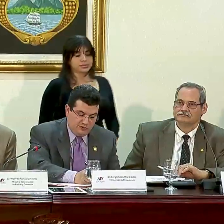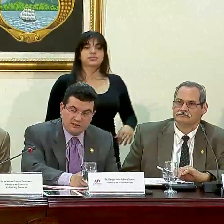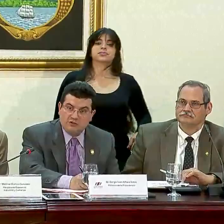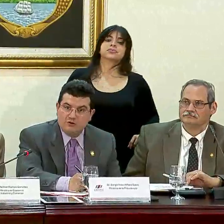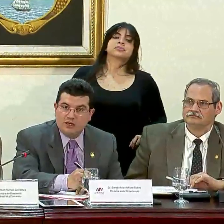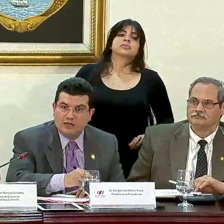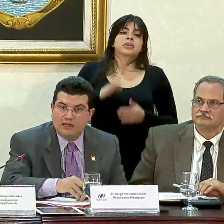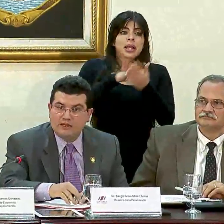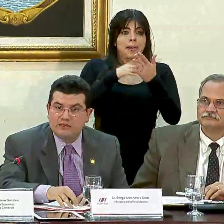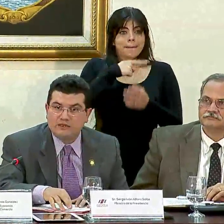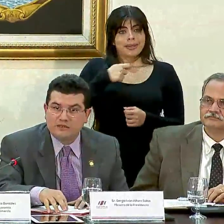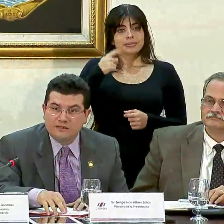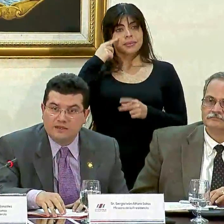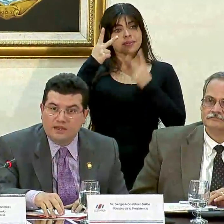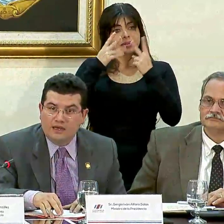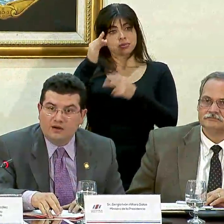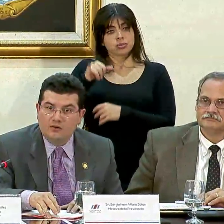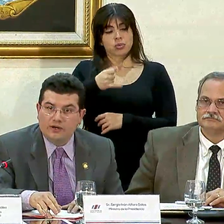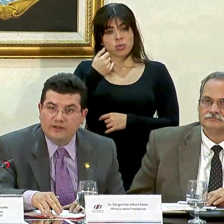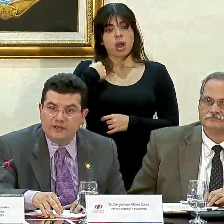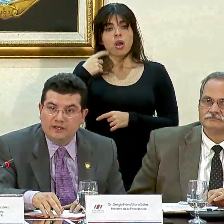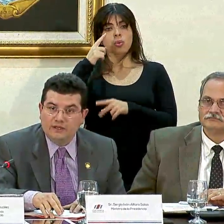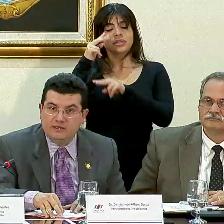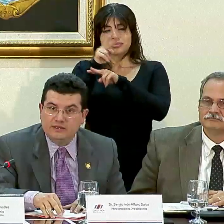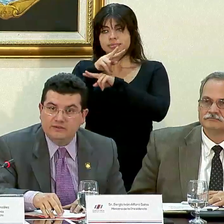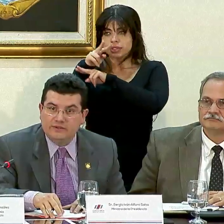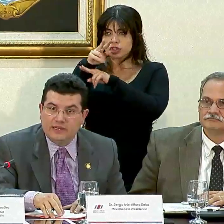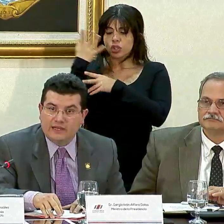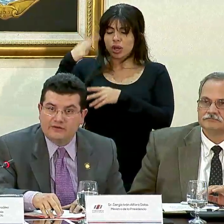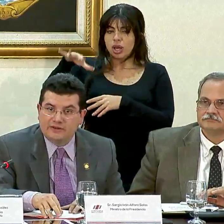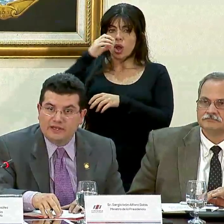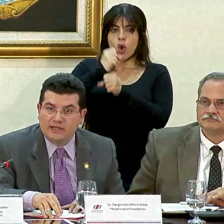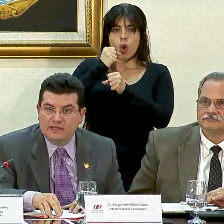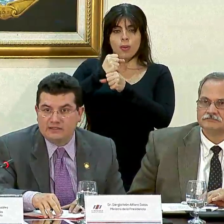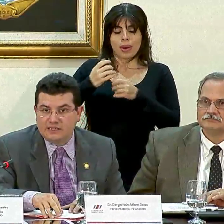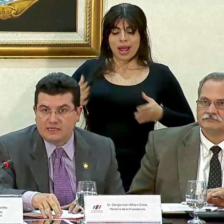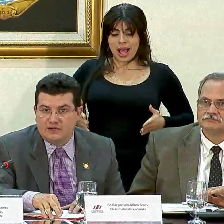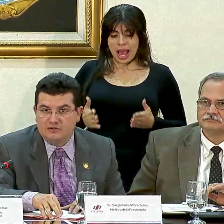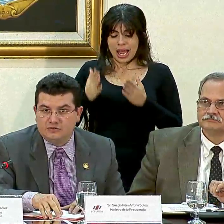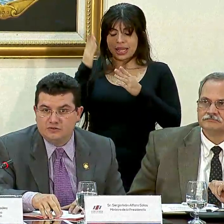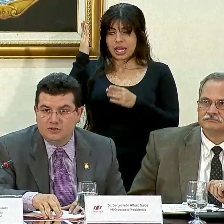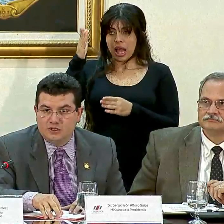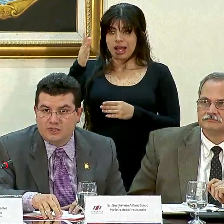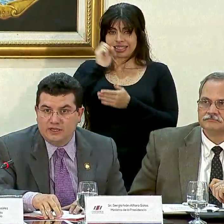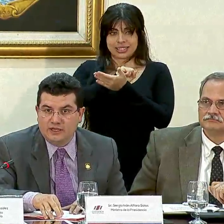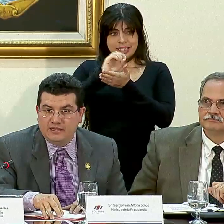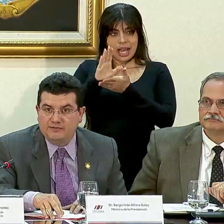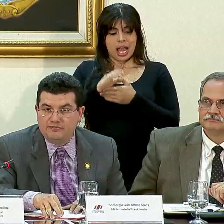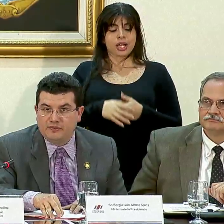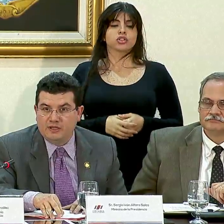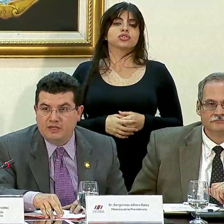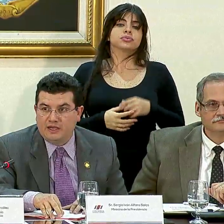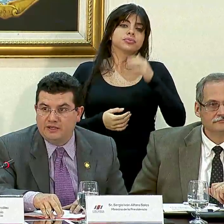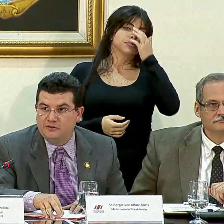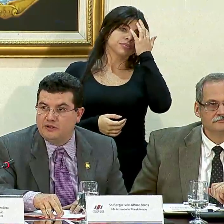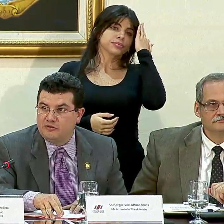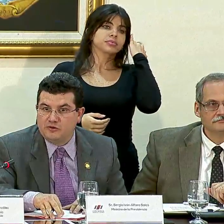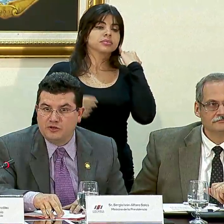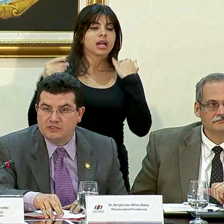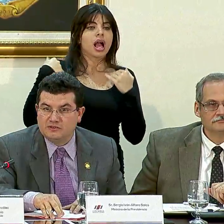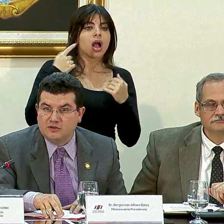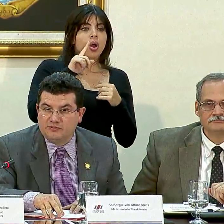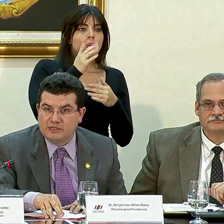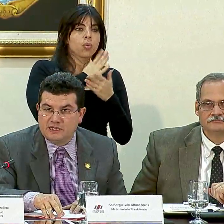habrá una inspección a la obra de la carretera a San Carlos. Hay